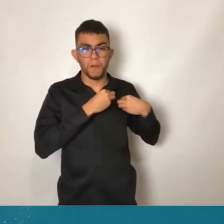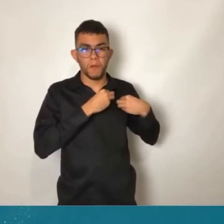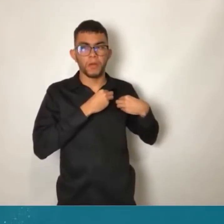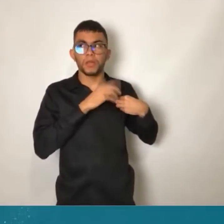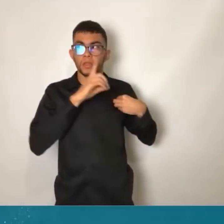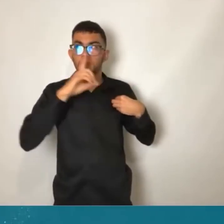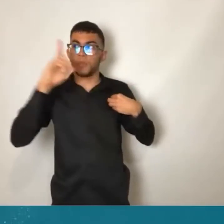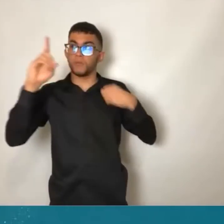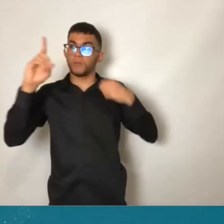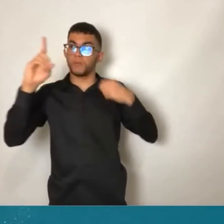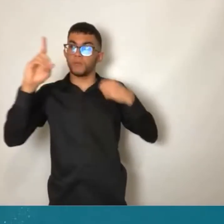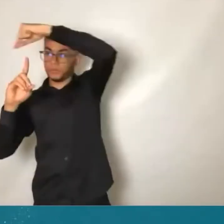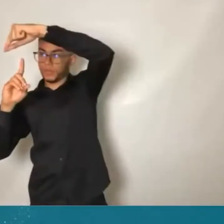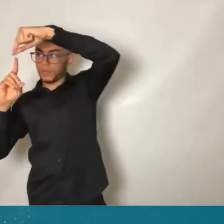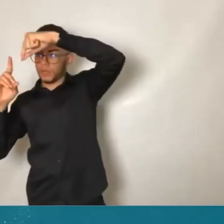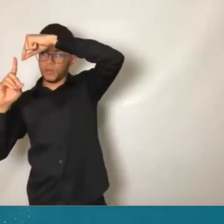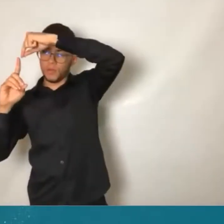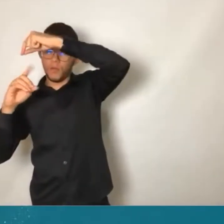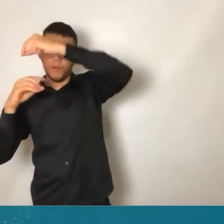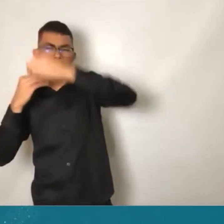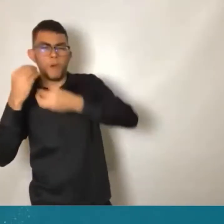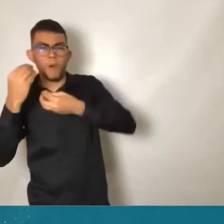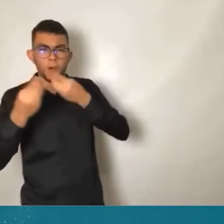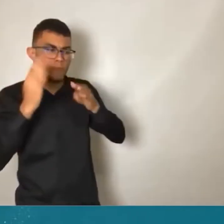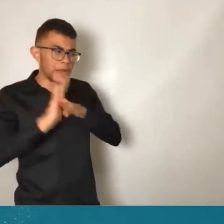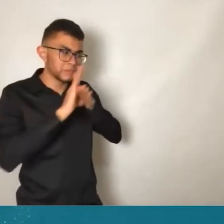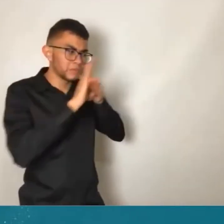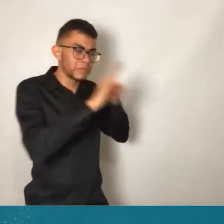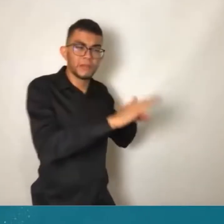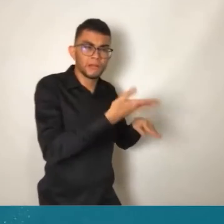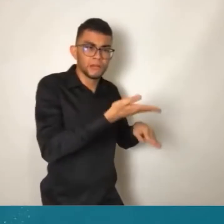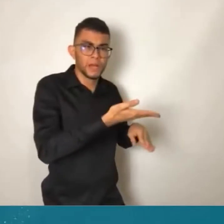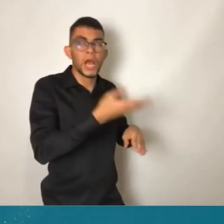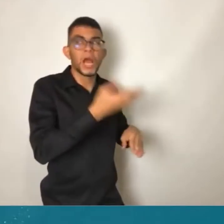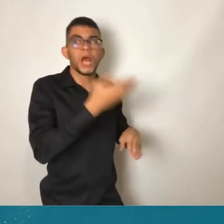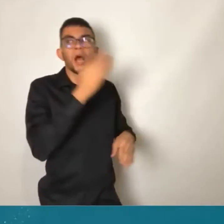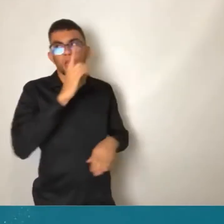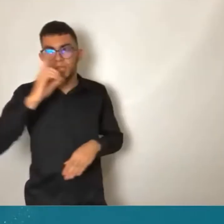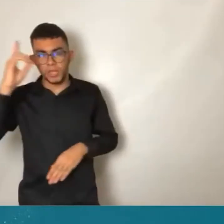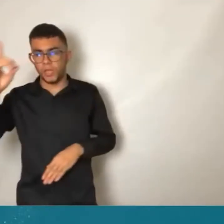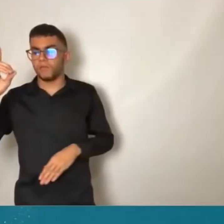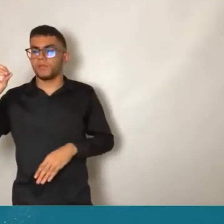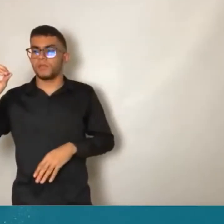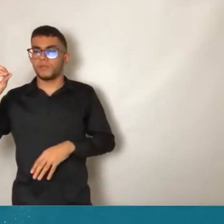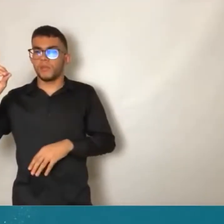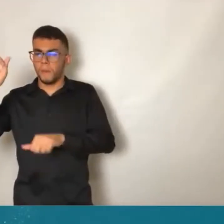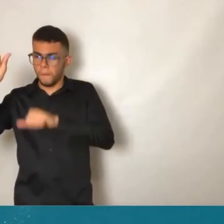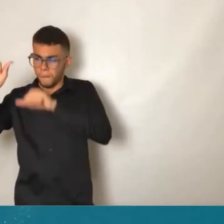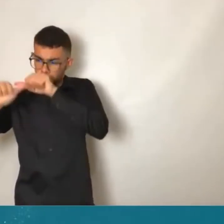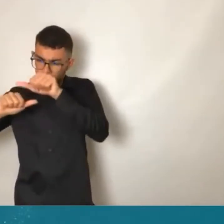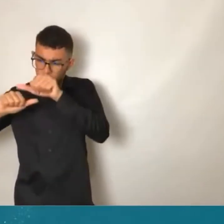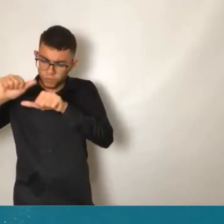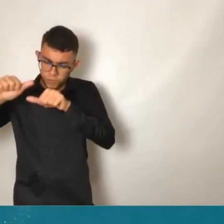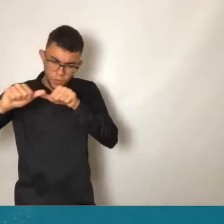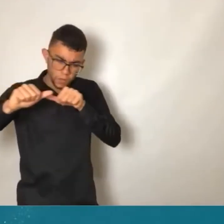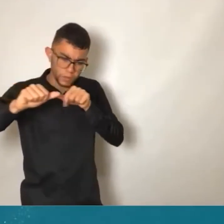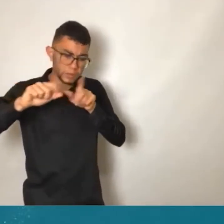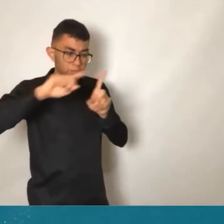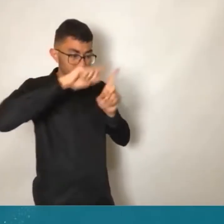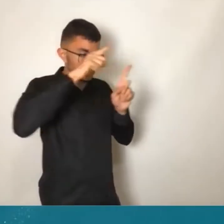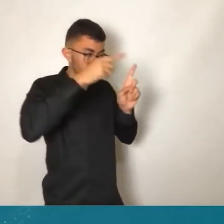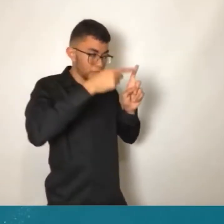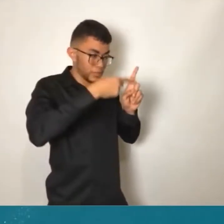o poder do Altíssimo te envolverá com a sua sombra. Por isso,